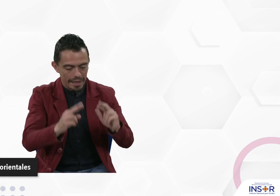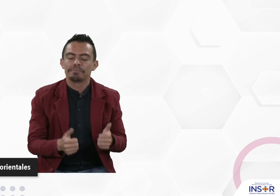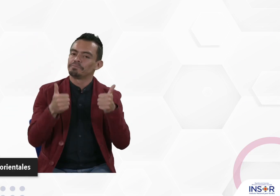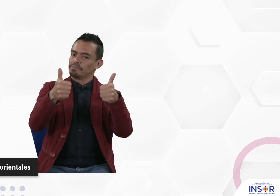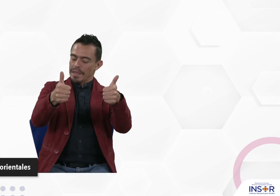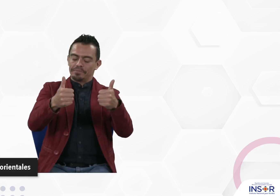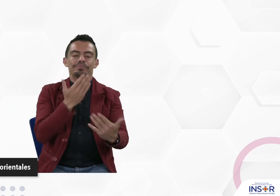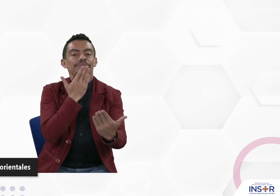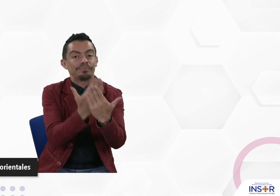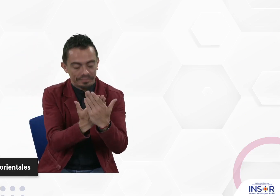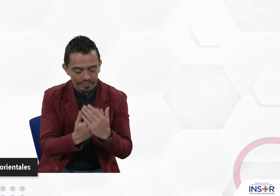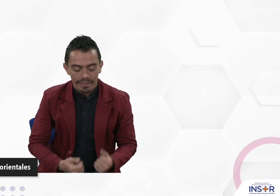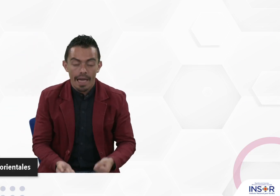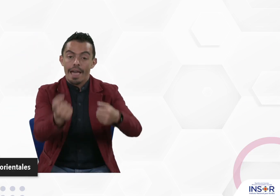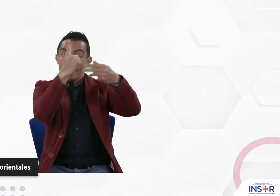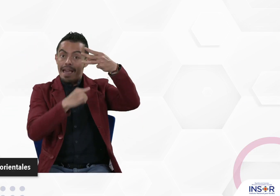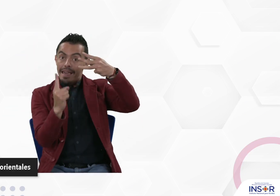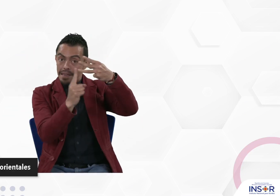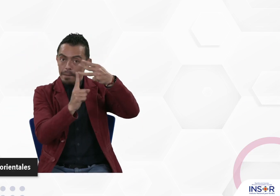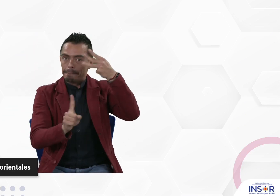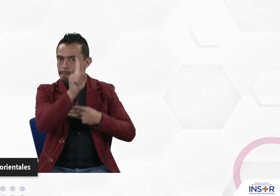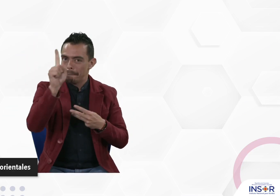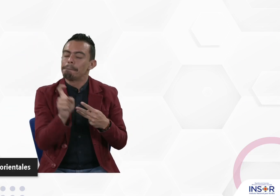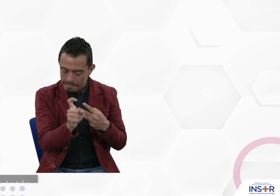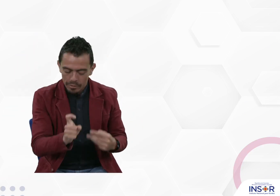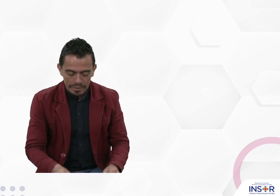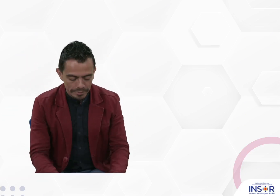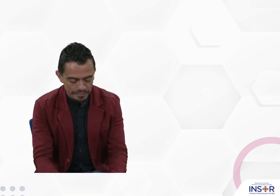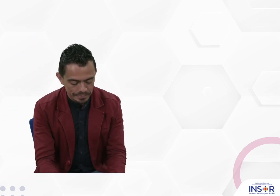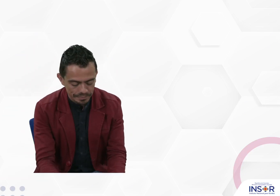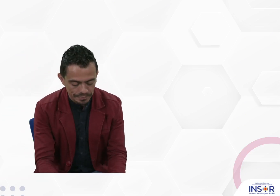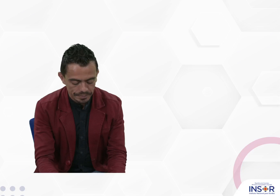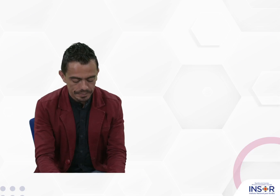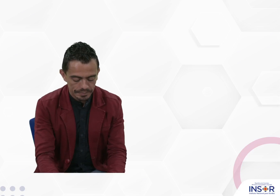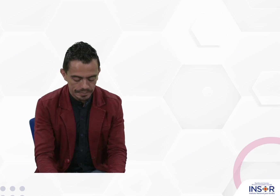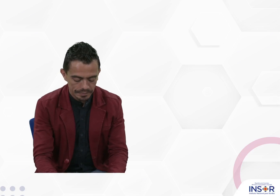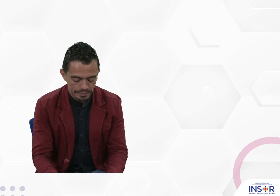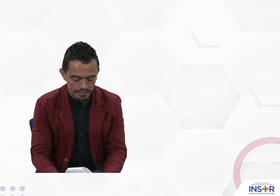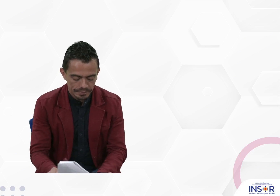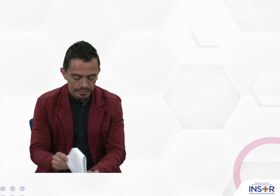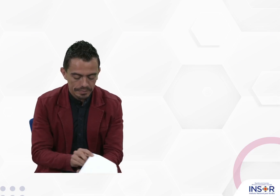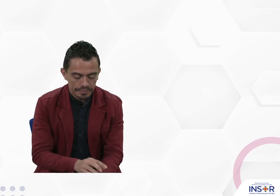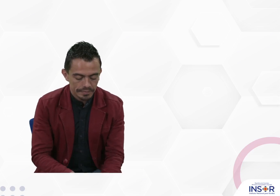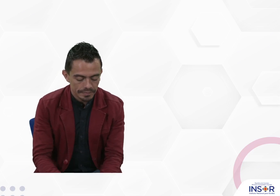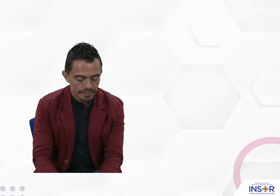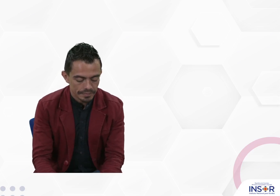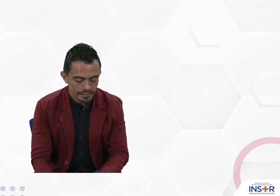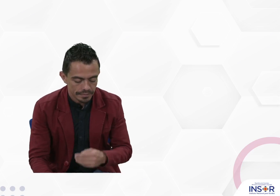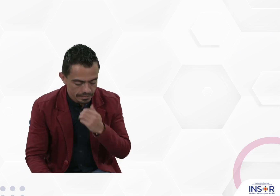que esperamos a detalle él siga explorando y desarrollando. Así que vamos con la tercera pregunta.